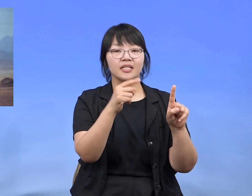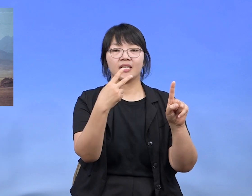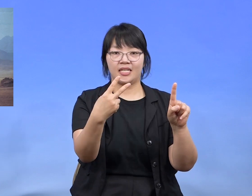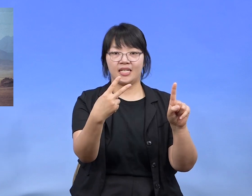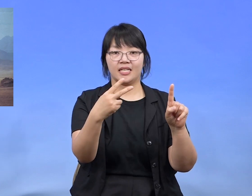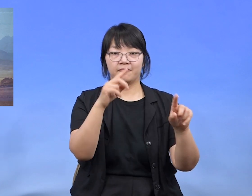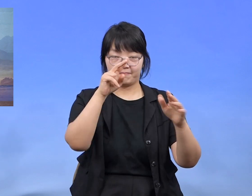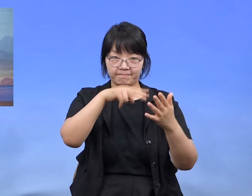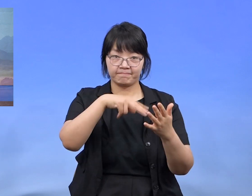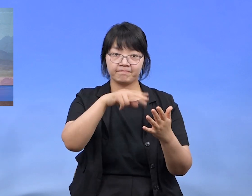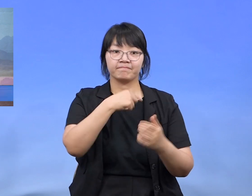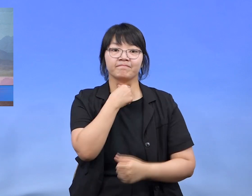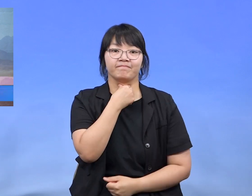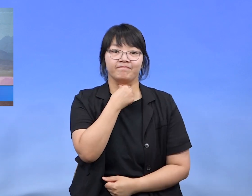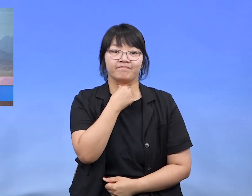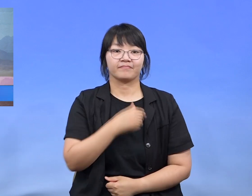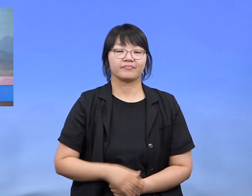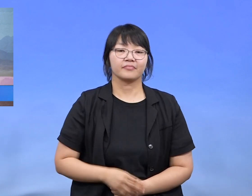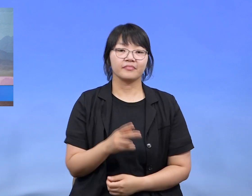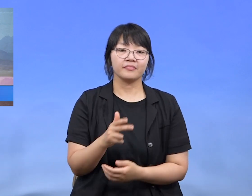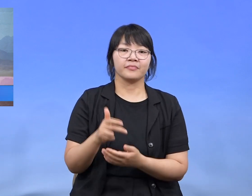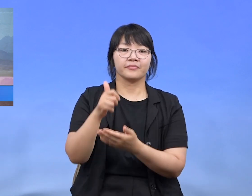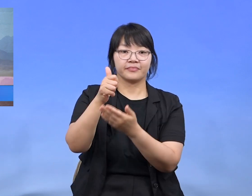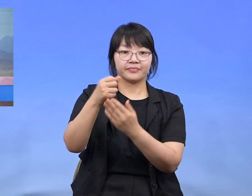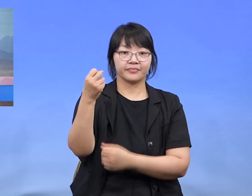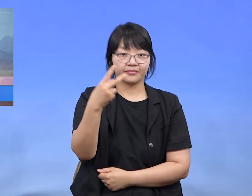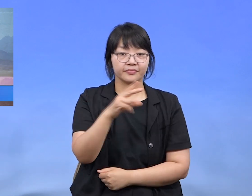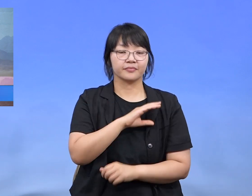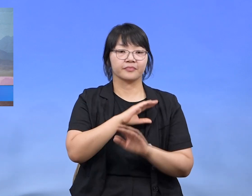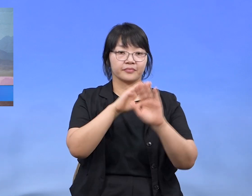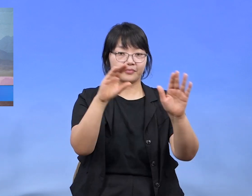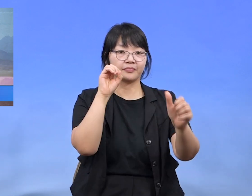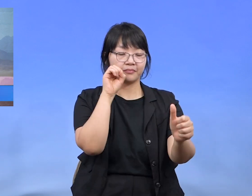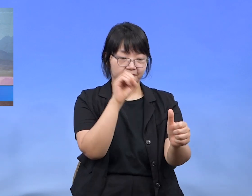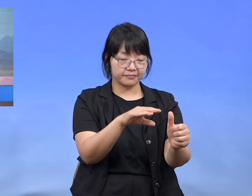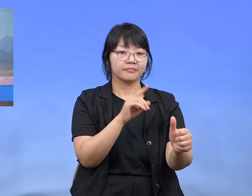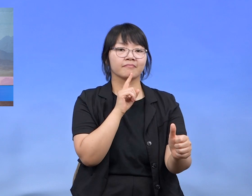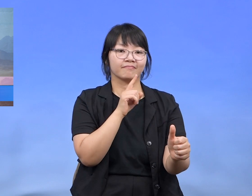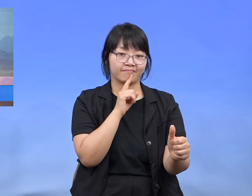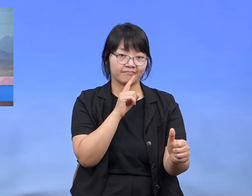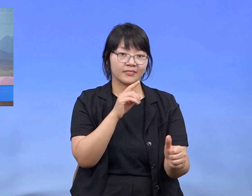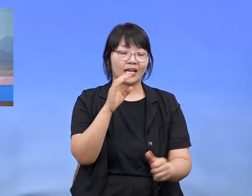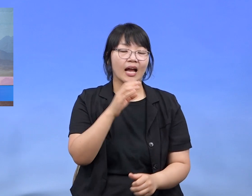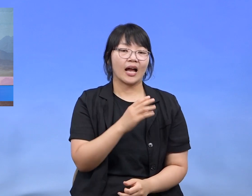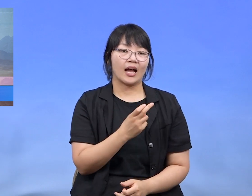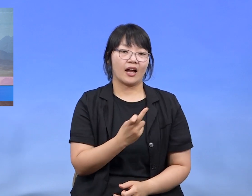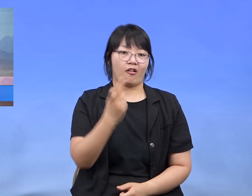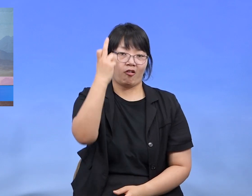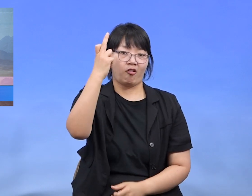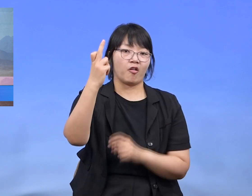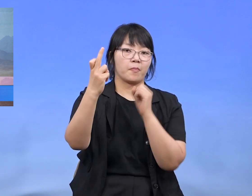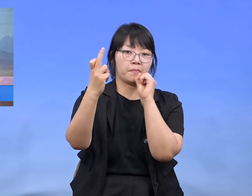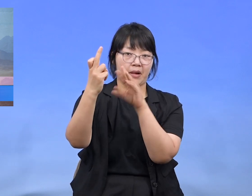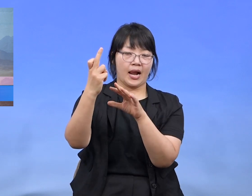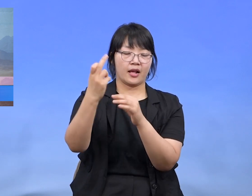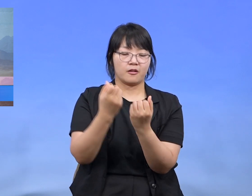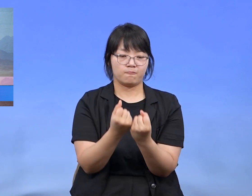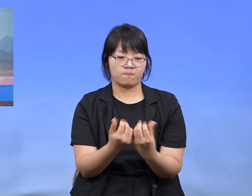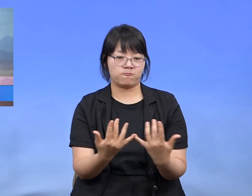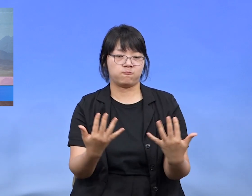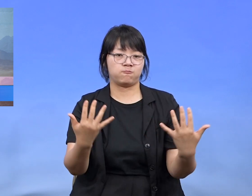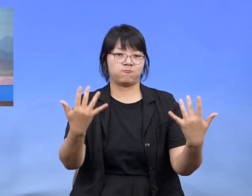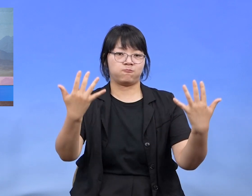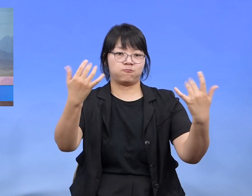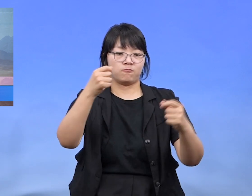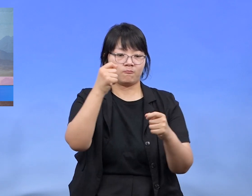읽겠습니다. 시작. 여호와께서 모세에게 말씀하여 이르시되 아론에게 말하여 이르라.